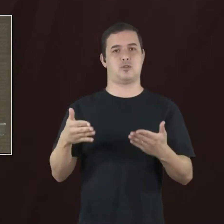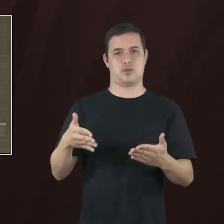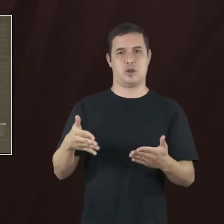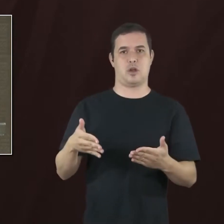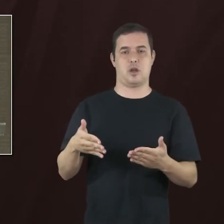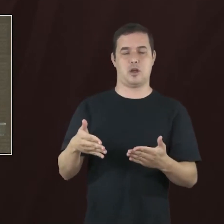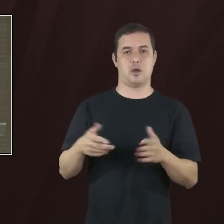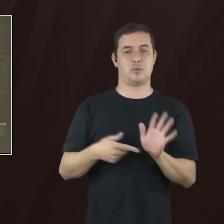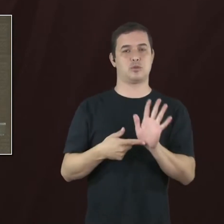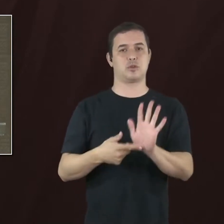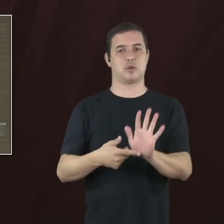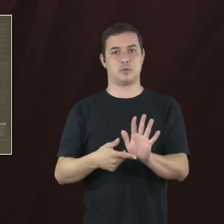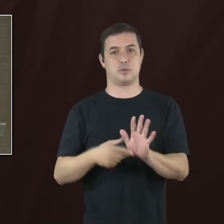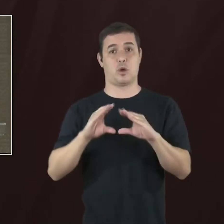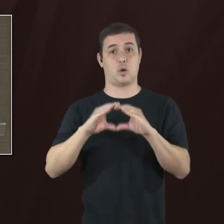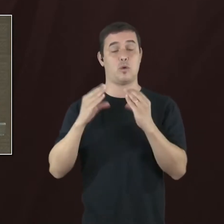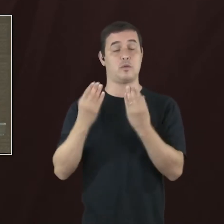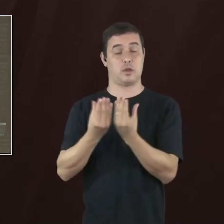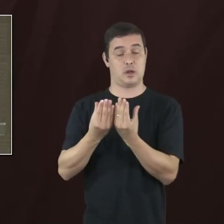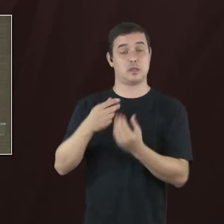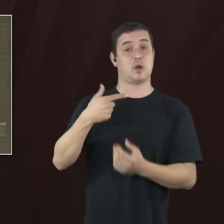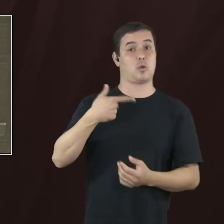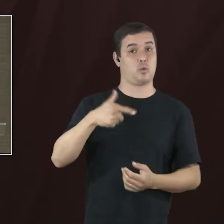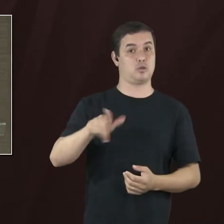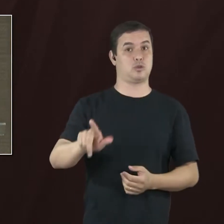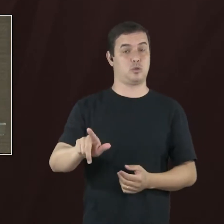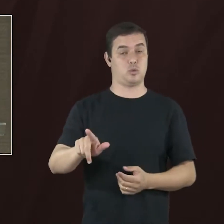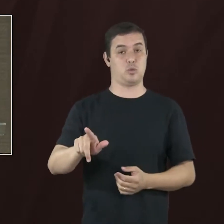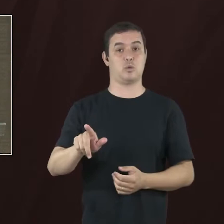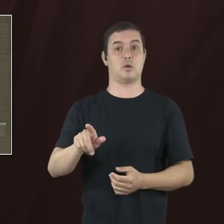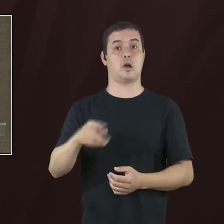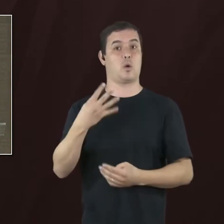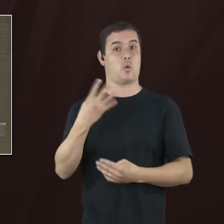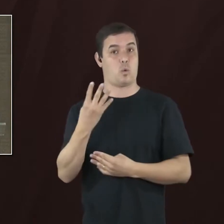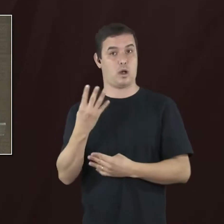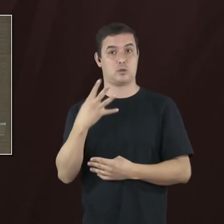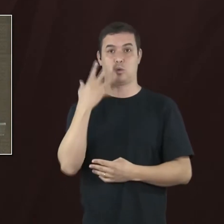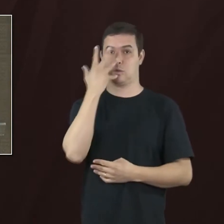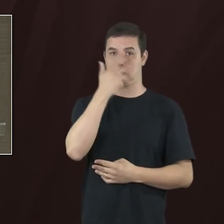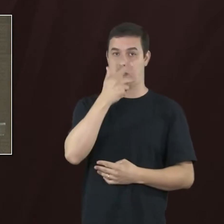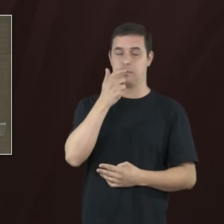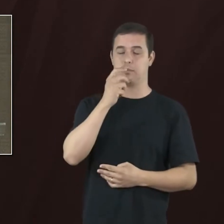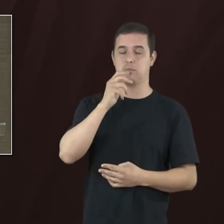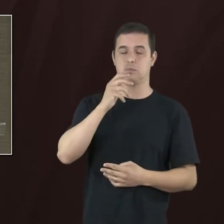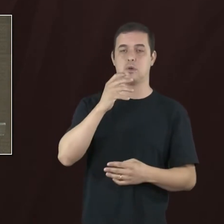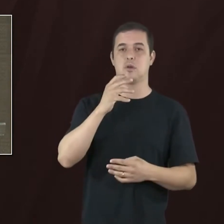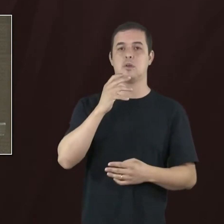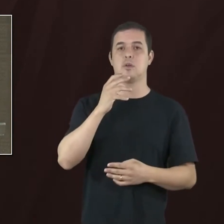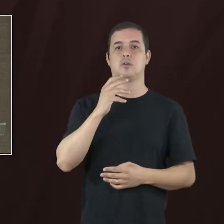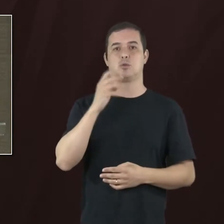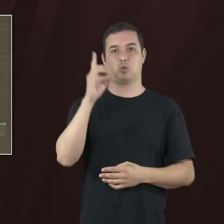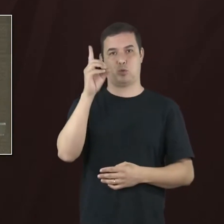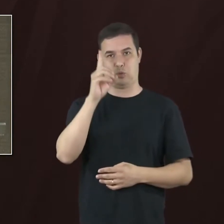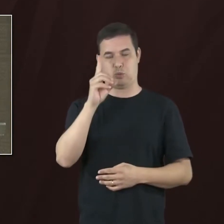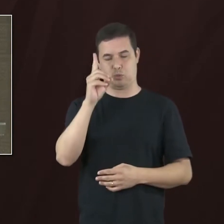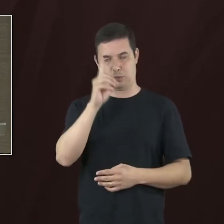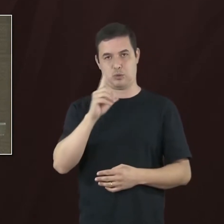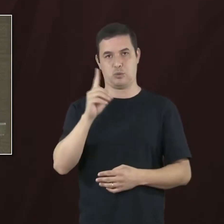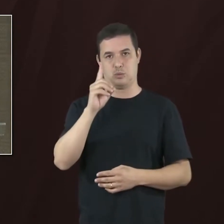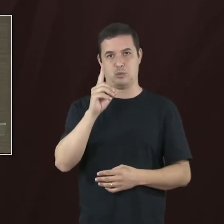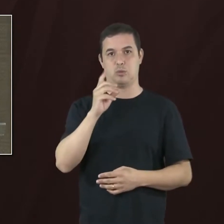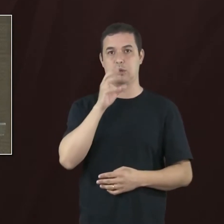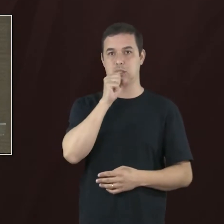que essa conferência ainda continuará nos 4 próximos finais de semana, para nós terminarmos